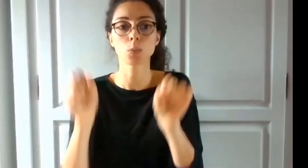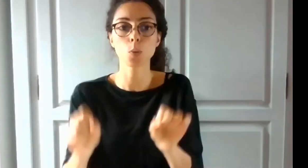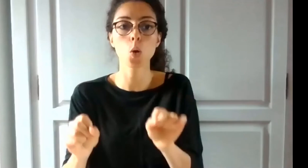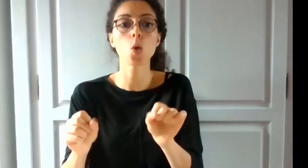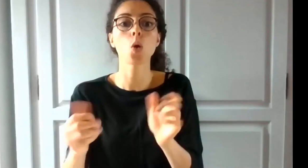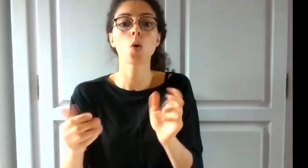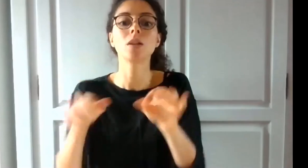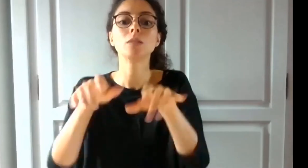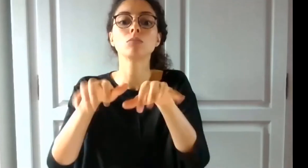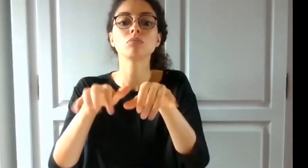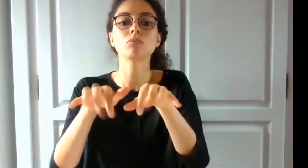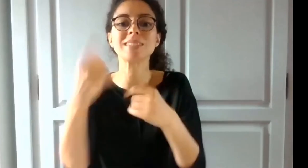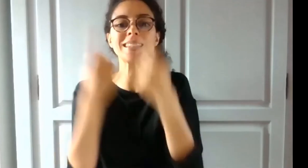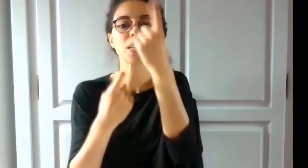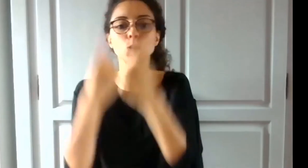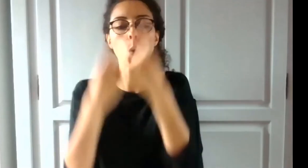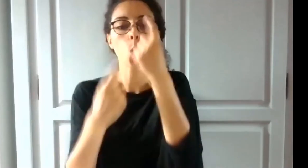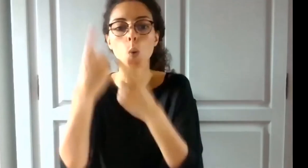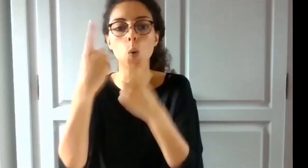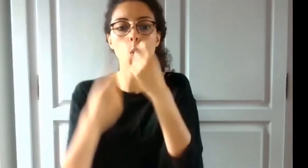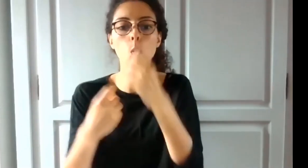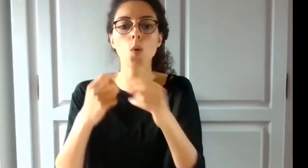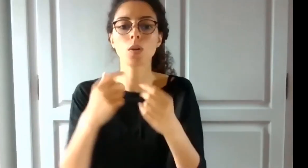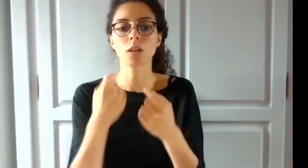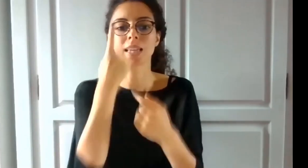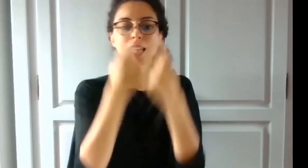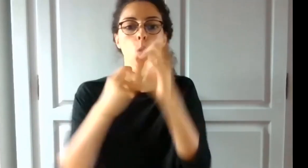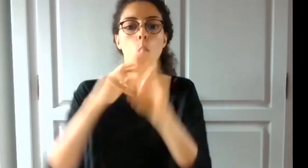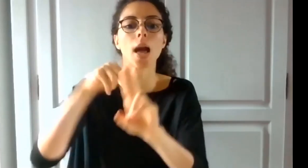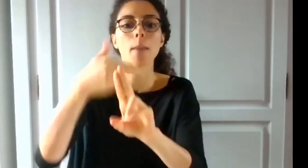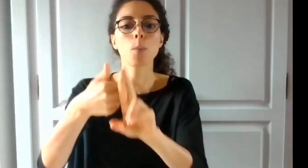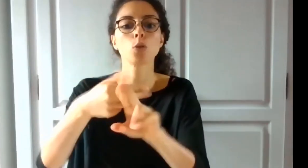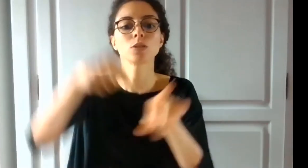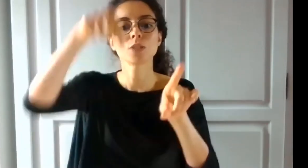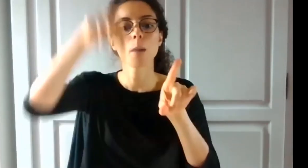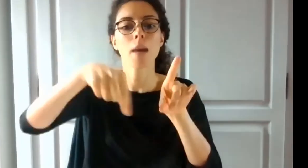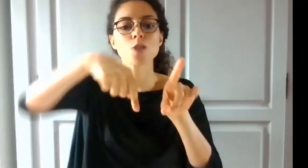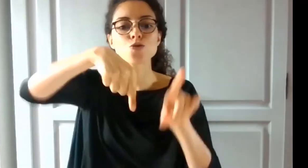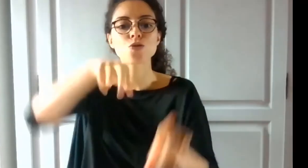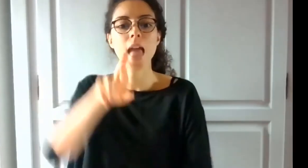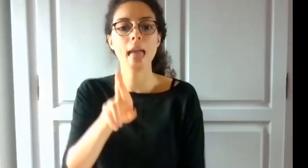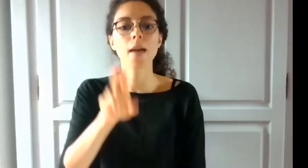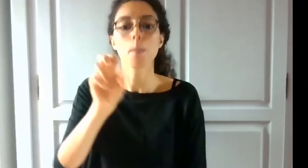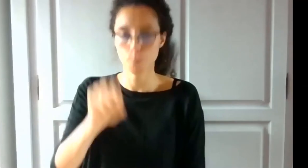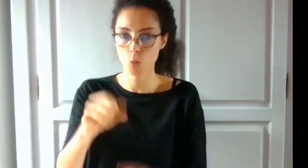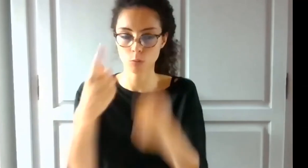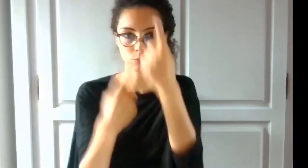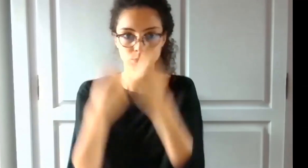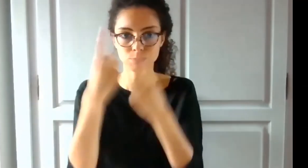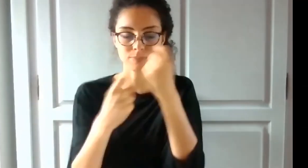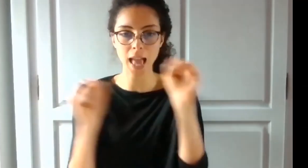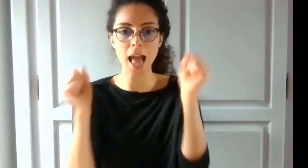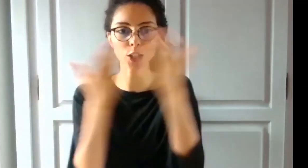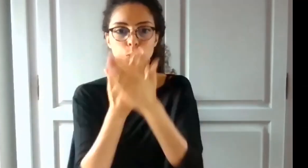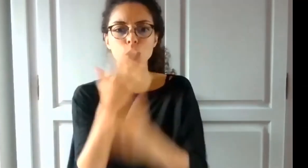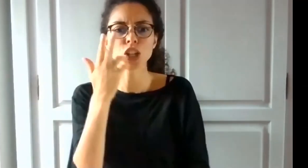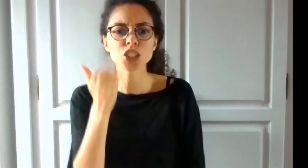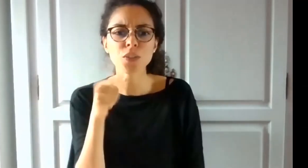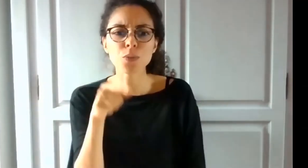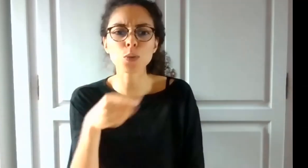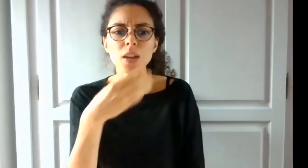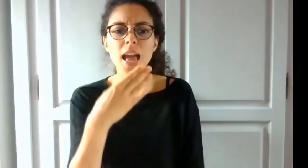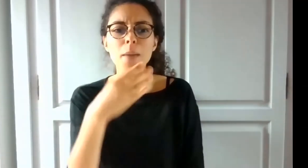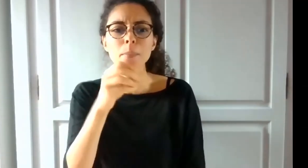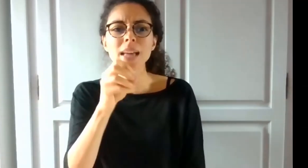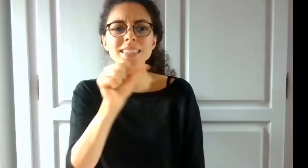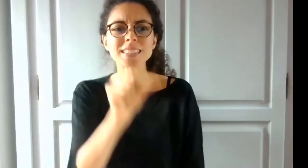effectivement poser dans le module questions-réponses vos questions, éventuellement vos réactions. J'ai vu une réaction de la MSA qui nous